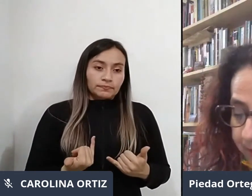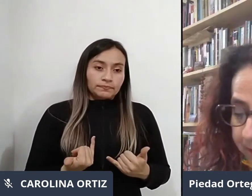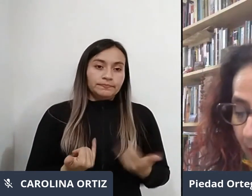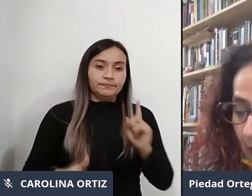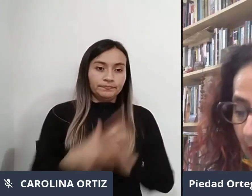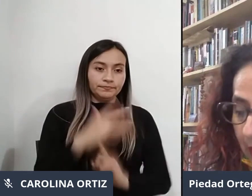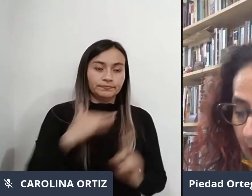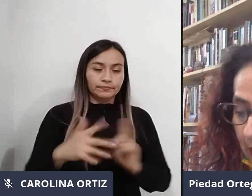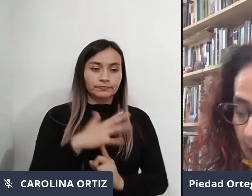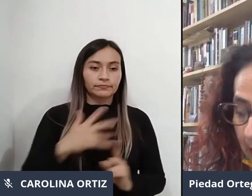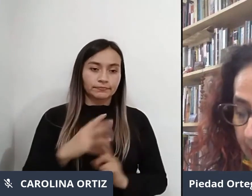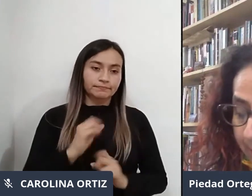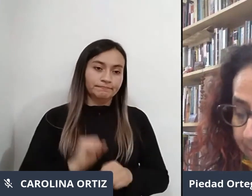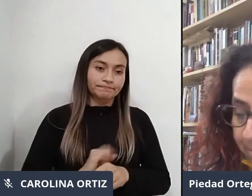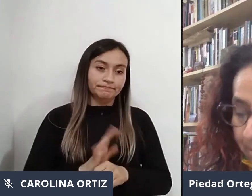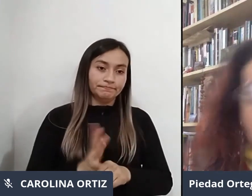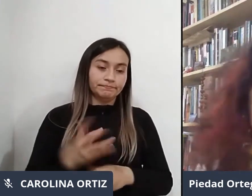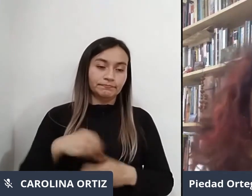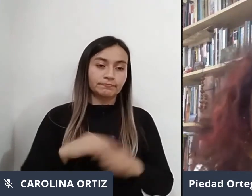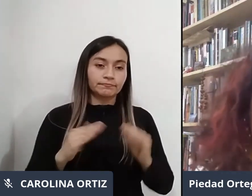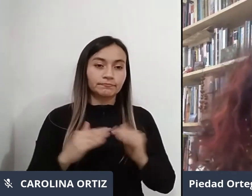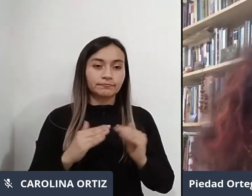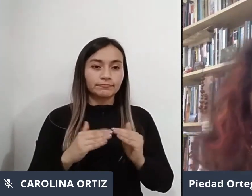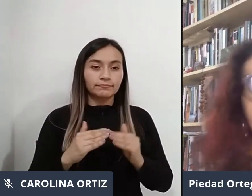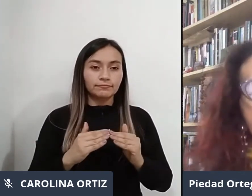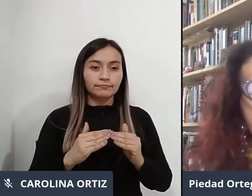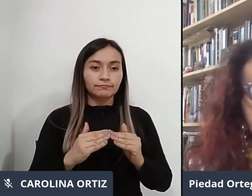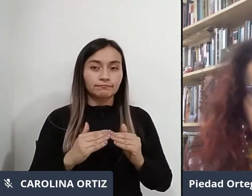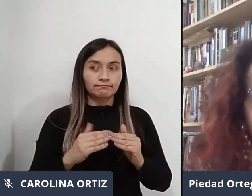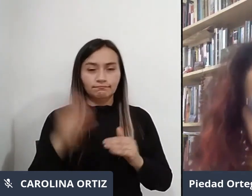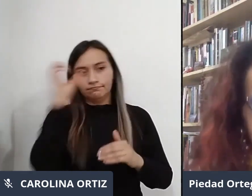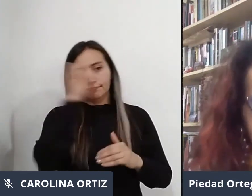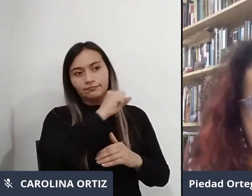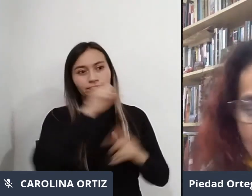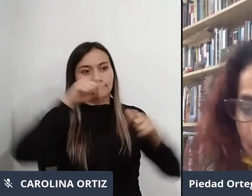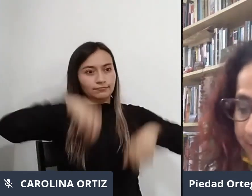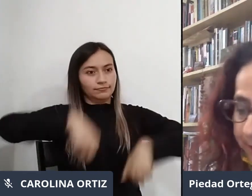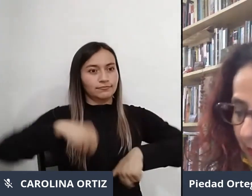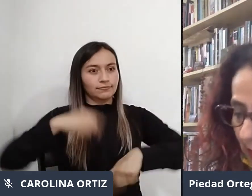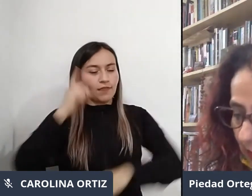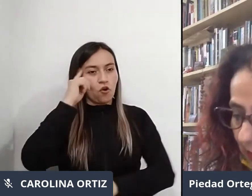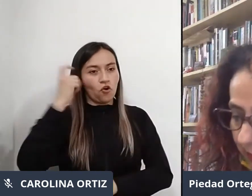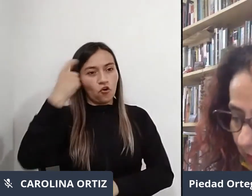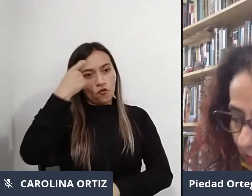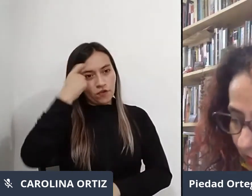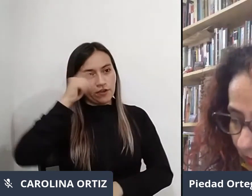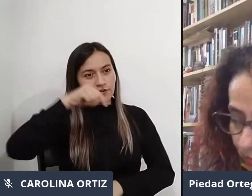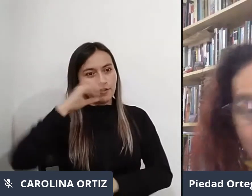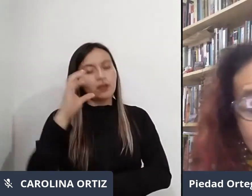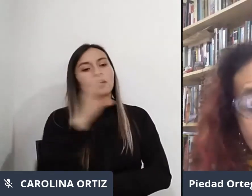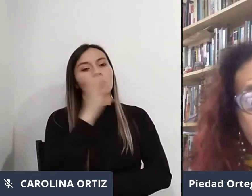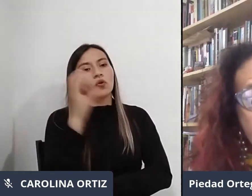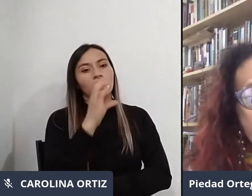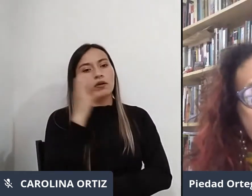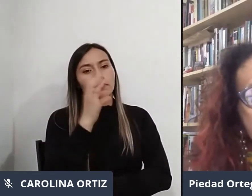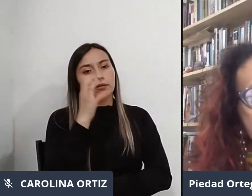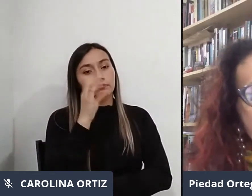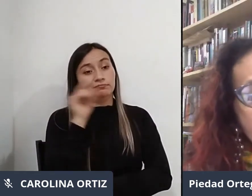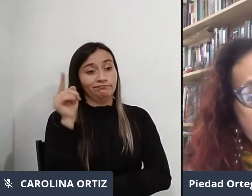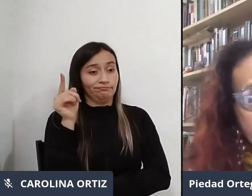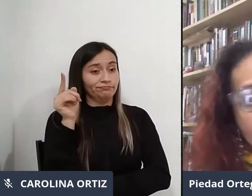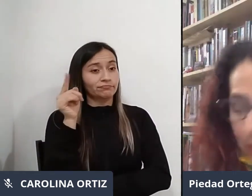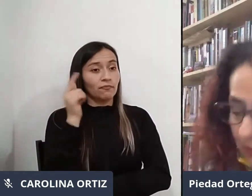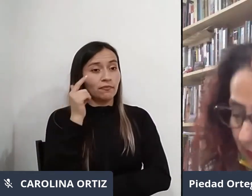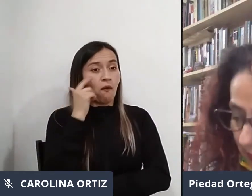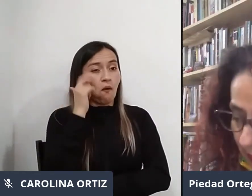viviendo, que este gobierno, en nuestro gobierno colombiano, en medio de su cinismo, pero también